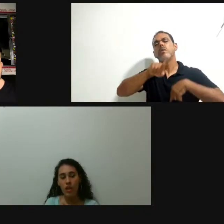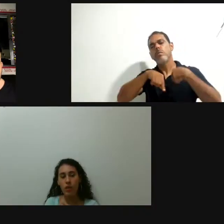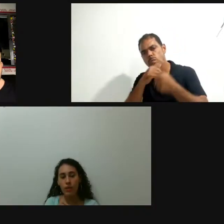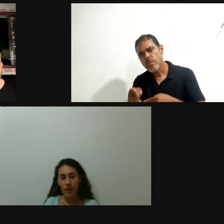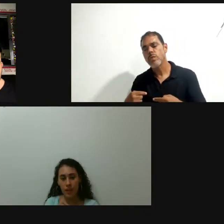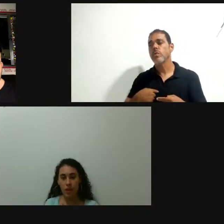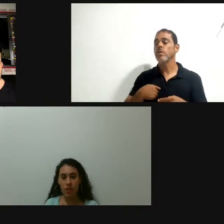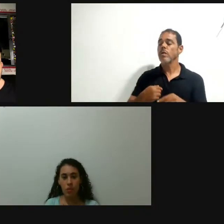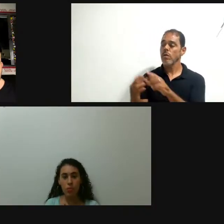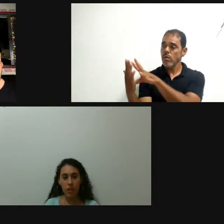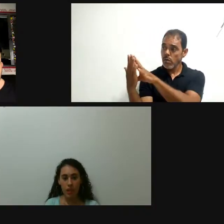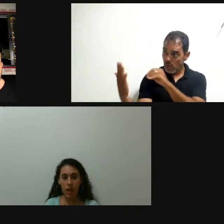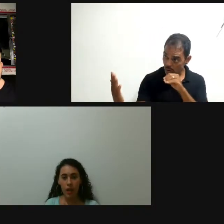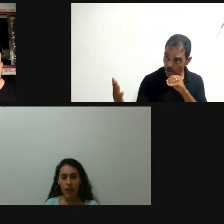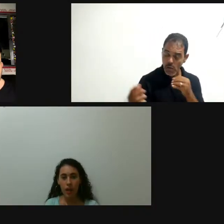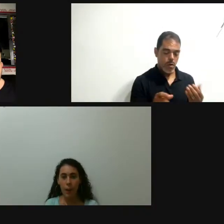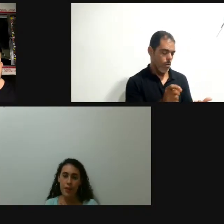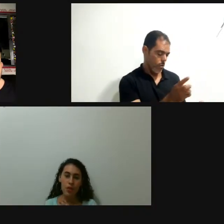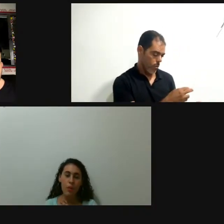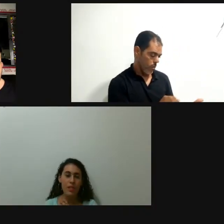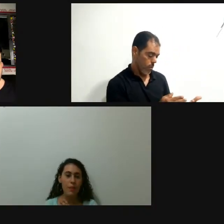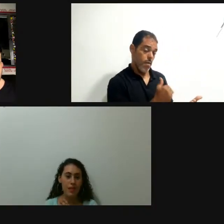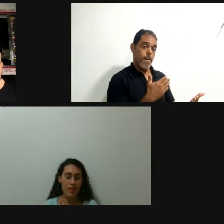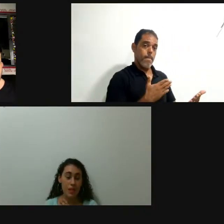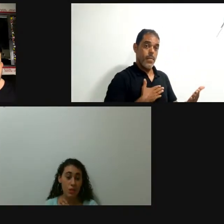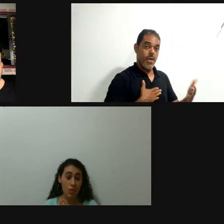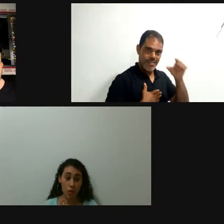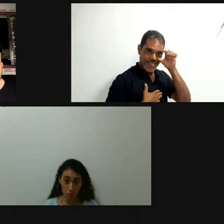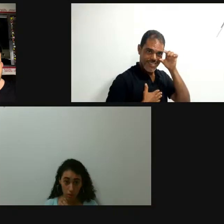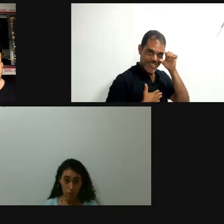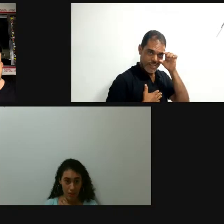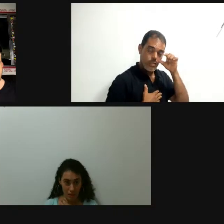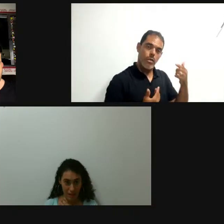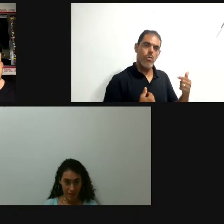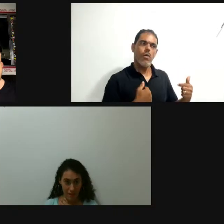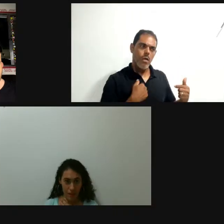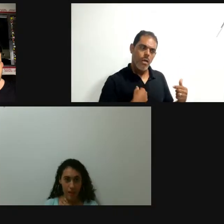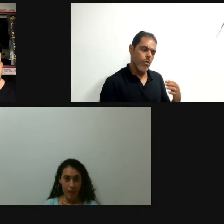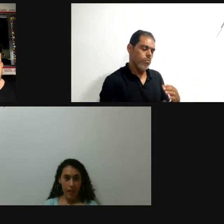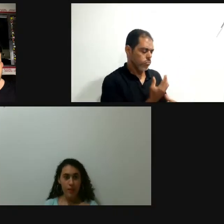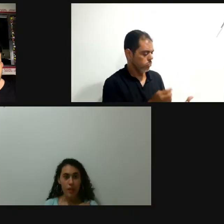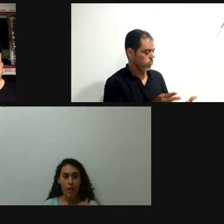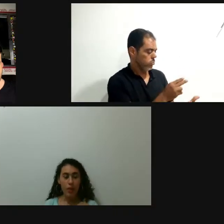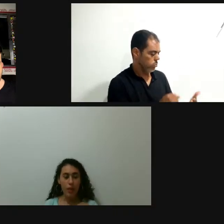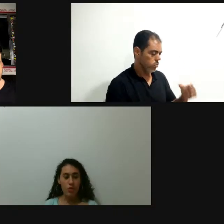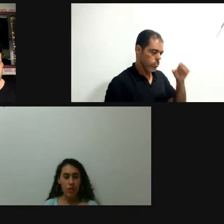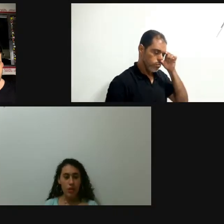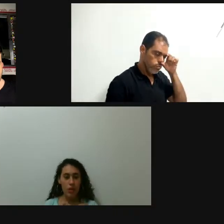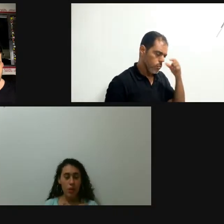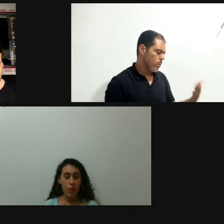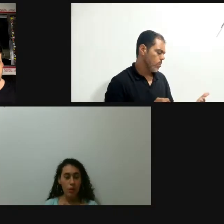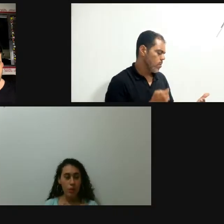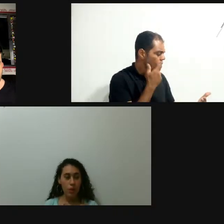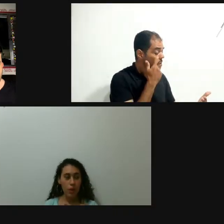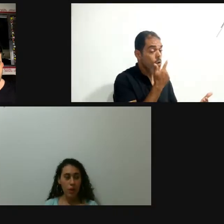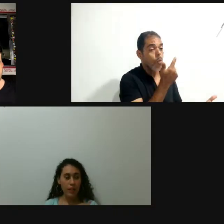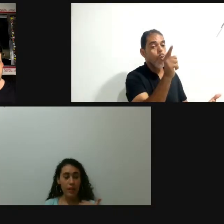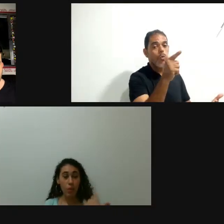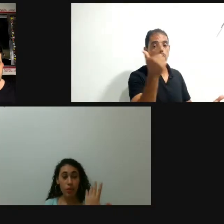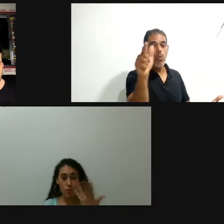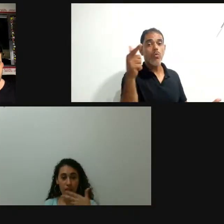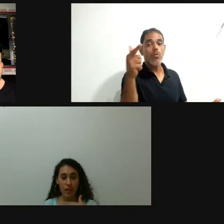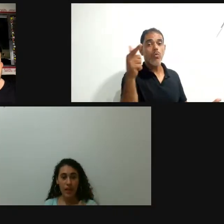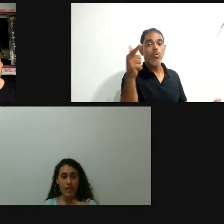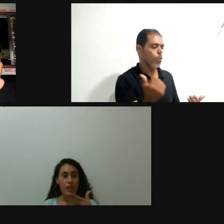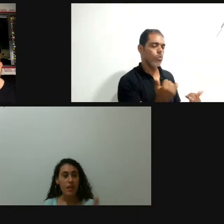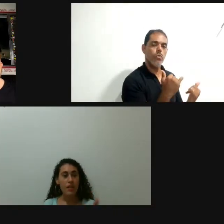Então, já que eu estava criando um mangá, a pessoa começa a pesquisar sobre outros mangás, né? Eu acho que, ou até